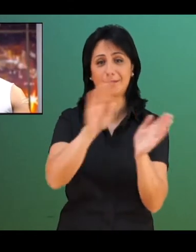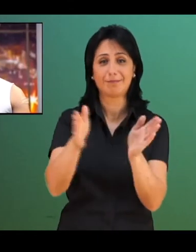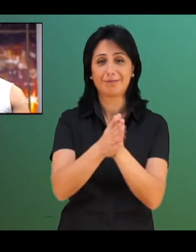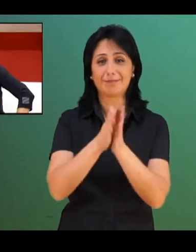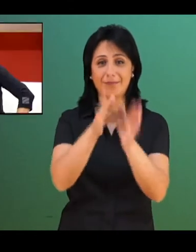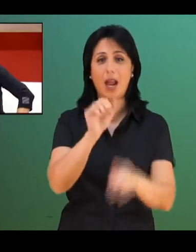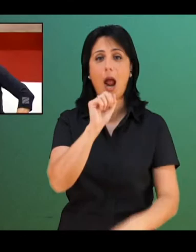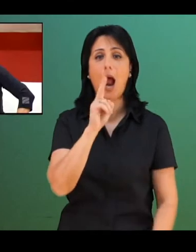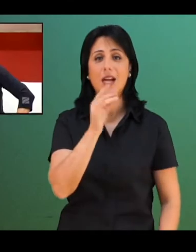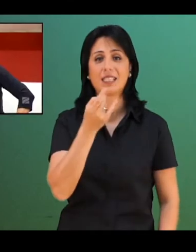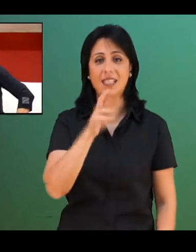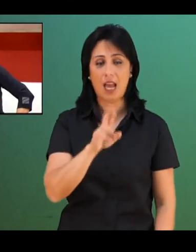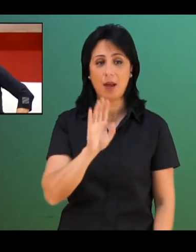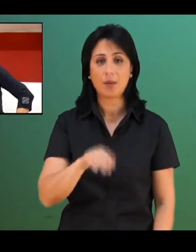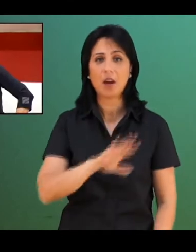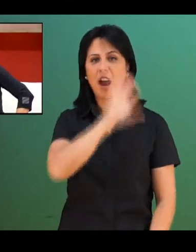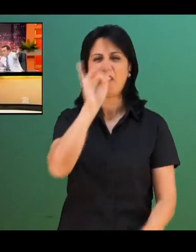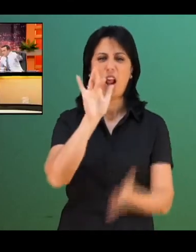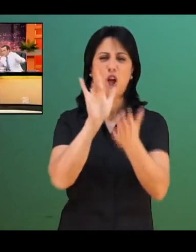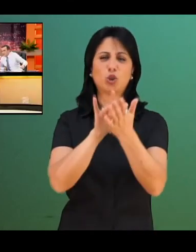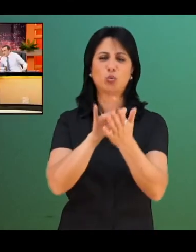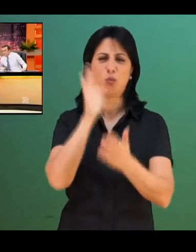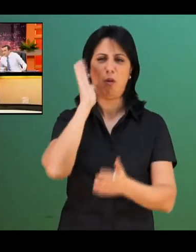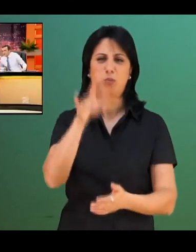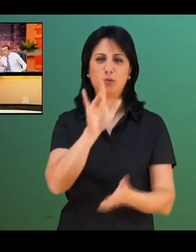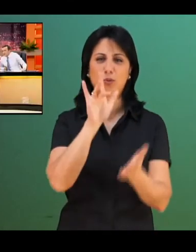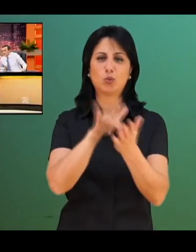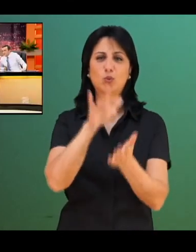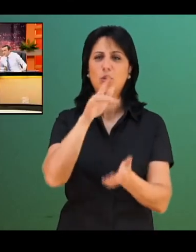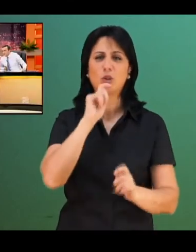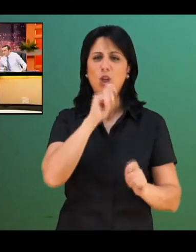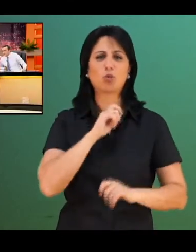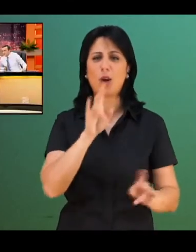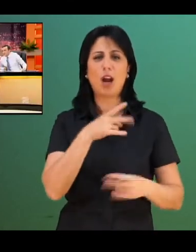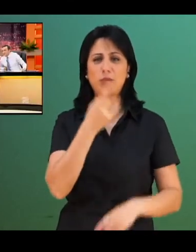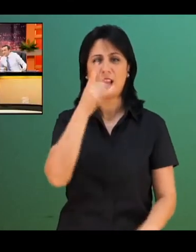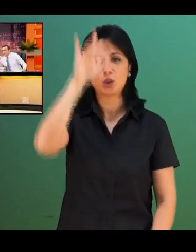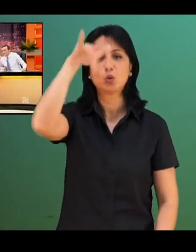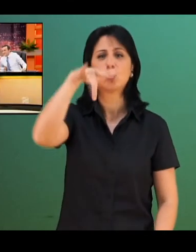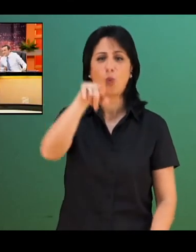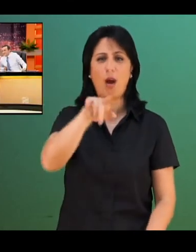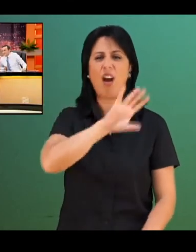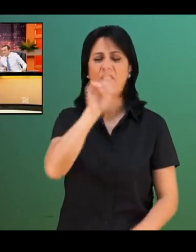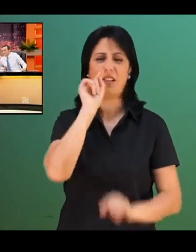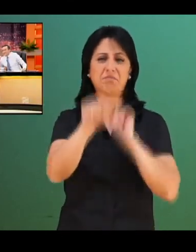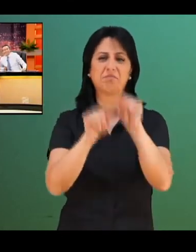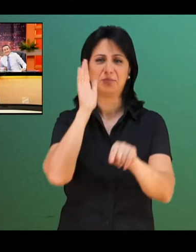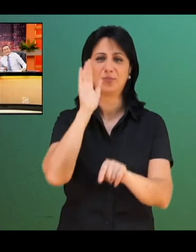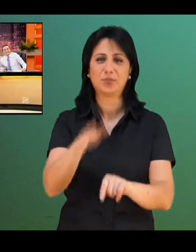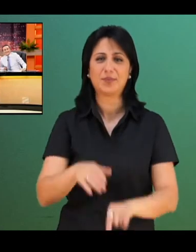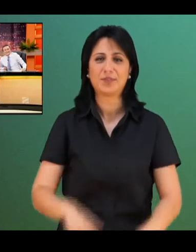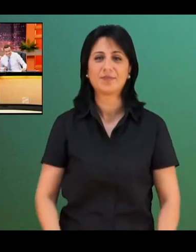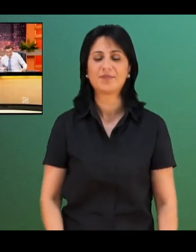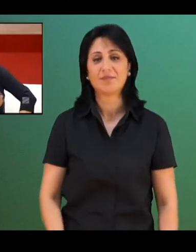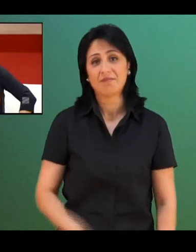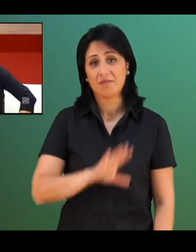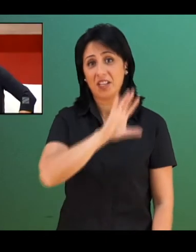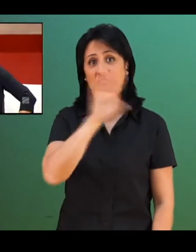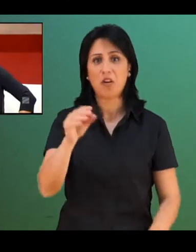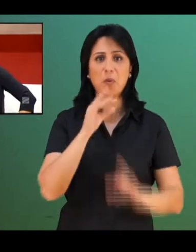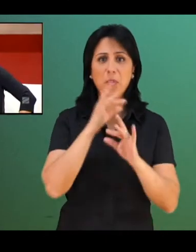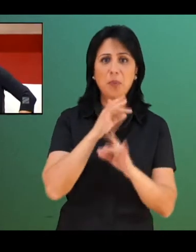რაღადგინა საჩუქრები. მაინც არ გჭირდება ეს და ვატანთ ისეკა. რატო თუ ყველა ინსტრუმენტზე უკრავს და კარგად უკრავს?